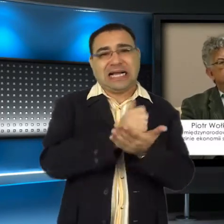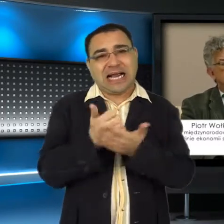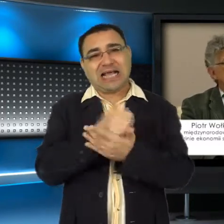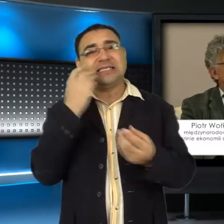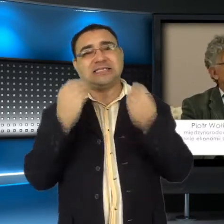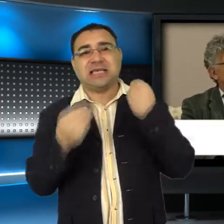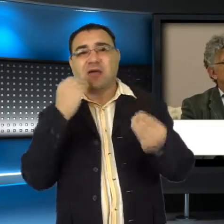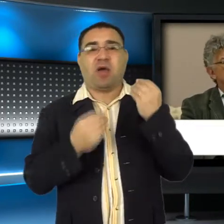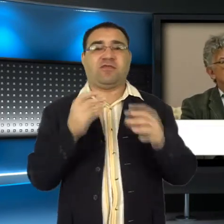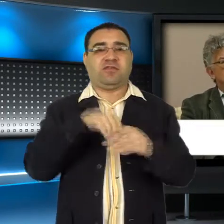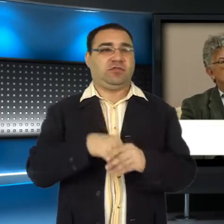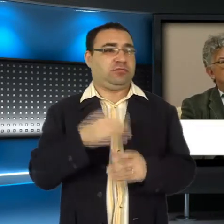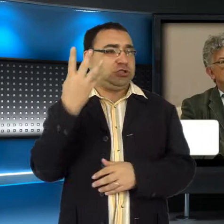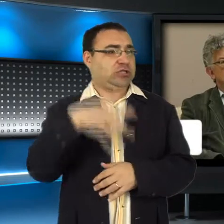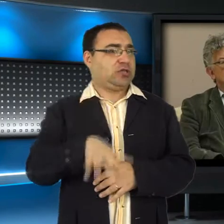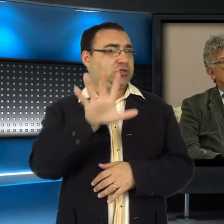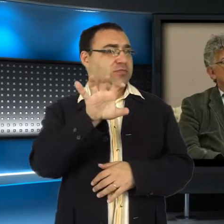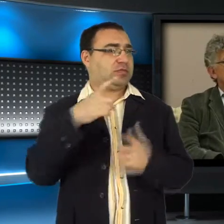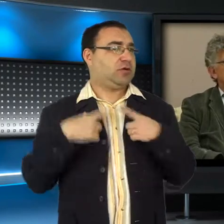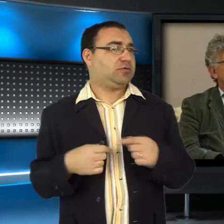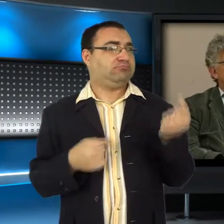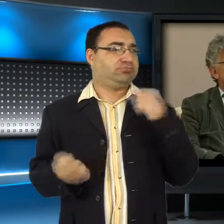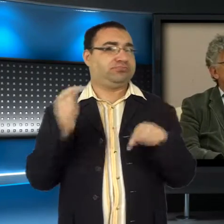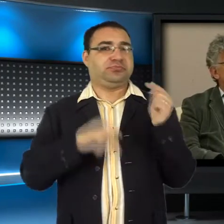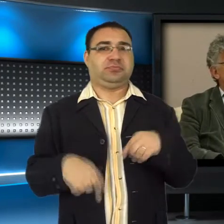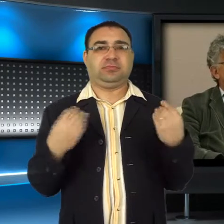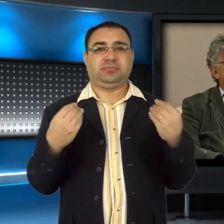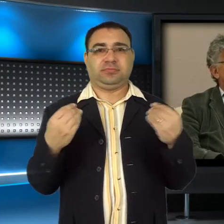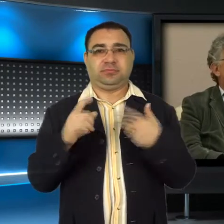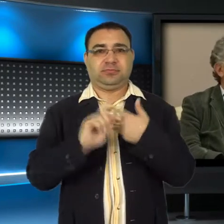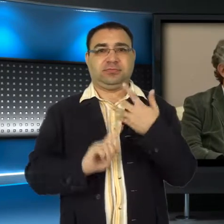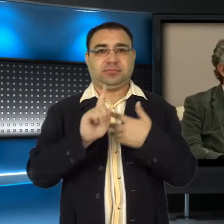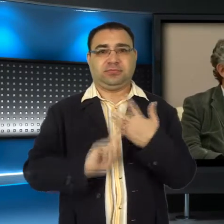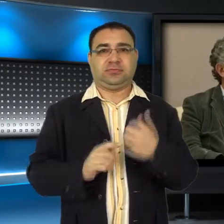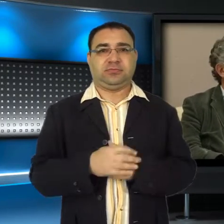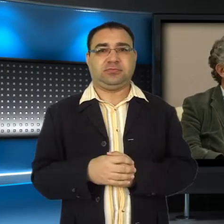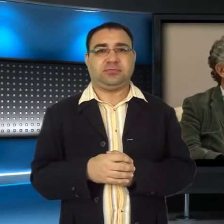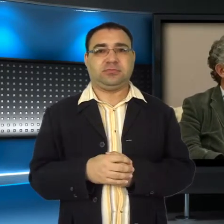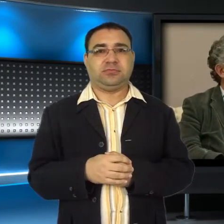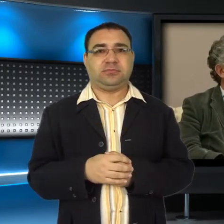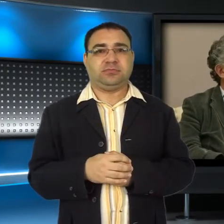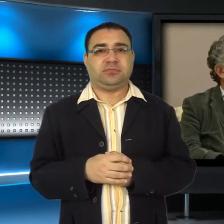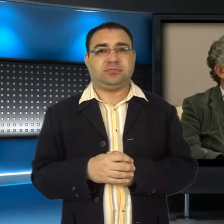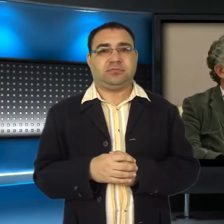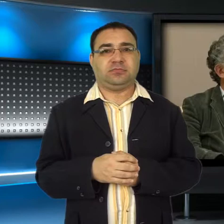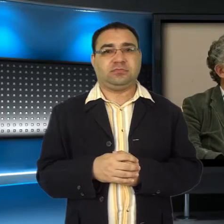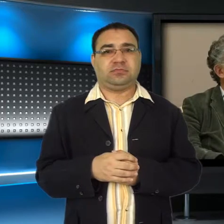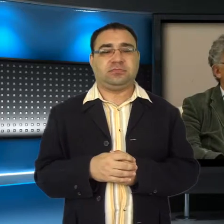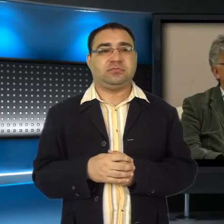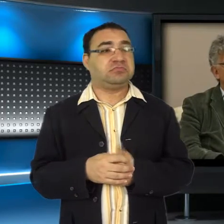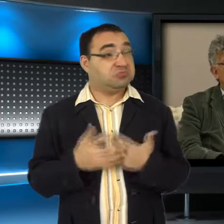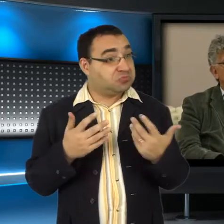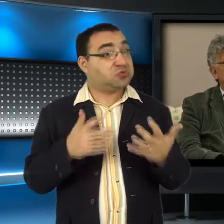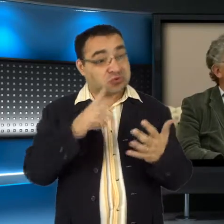nich wzięło udział 4,5 tysiąca osób. Czyli to są statystyki bardzo, bardzo intensywnego, że tak powiem, zaznajomienia